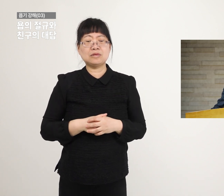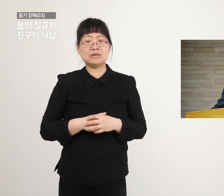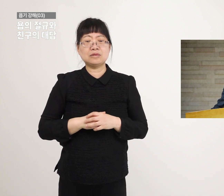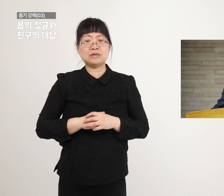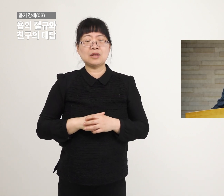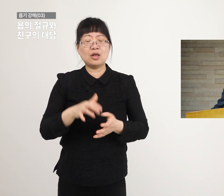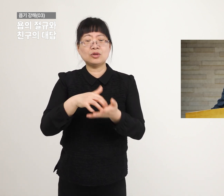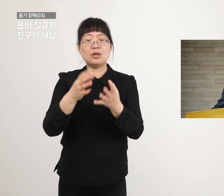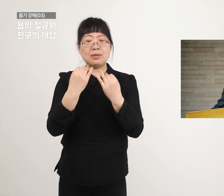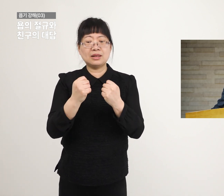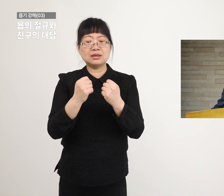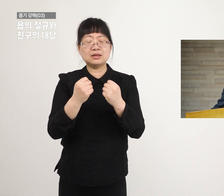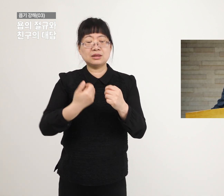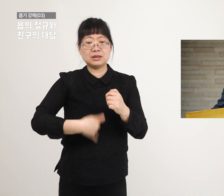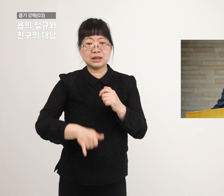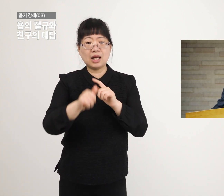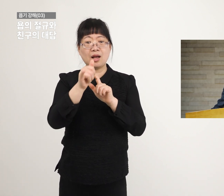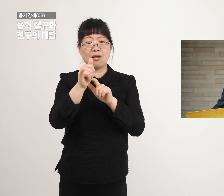수백 명의 자녀들이